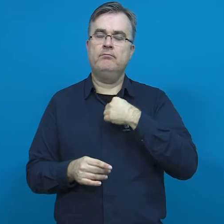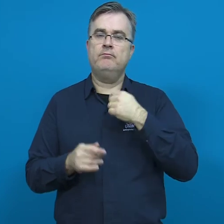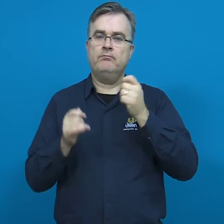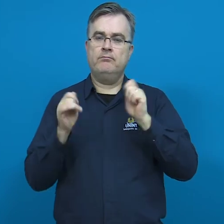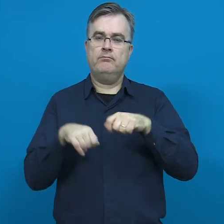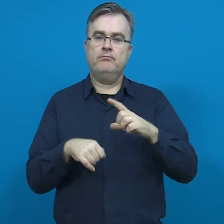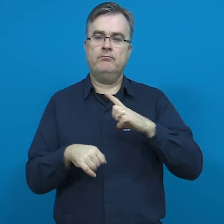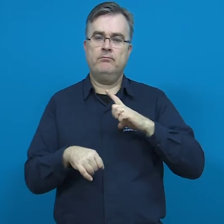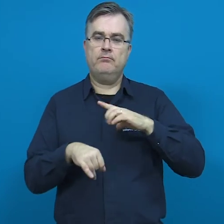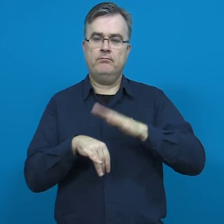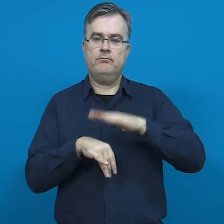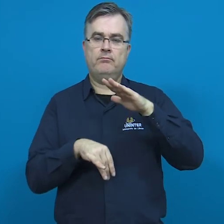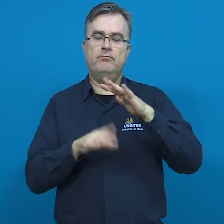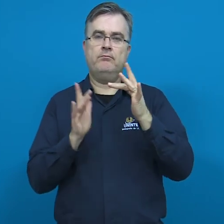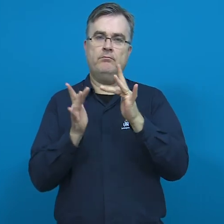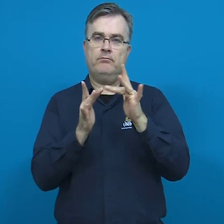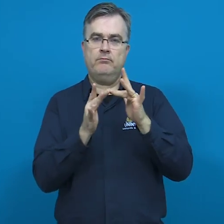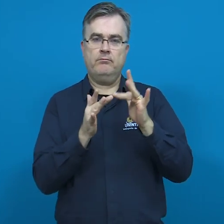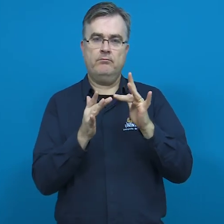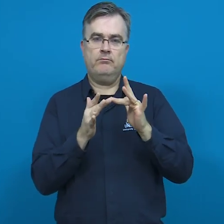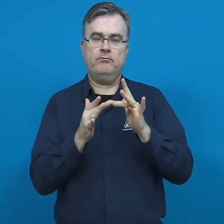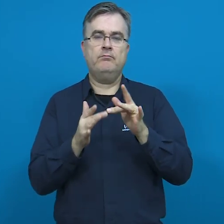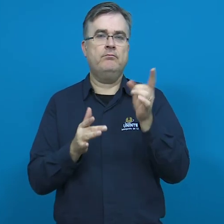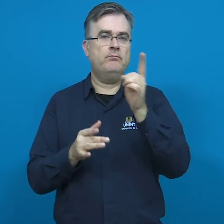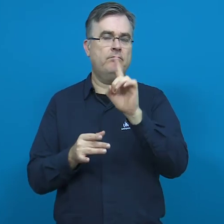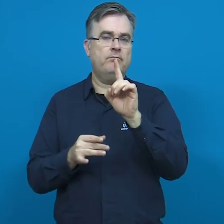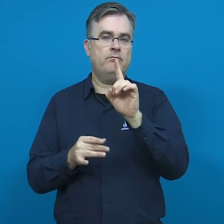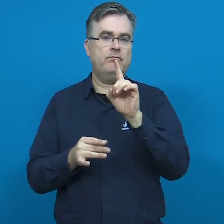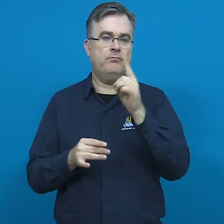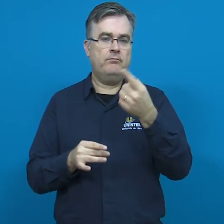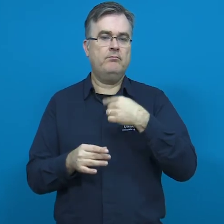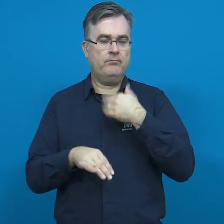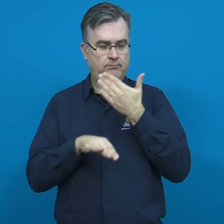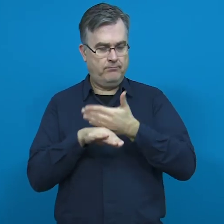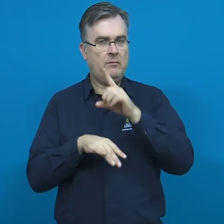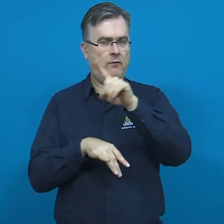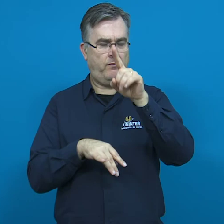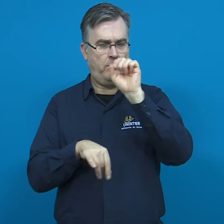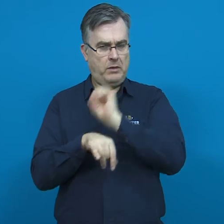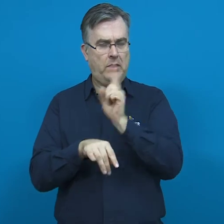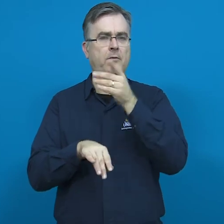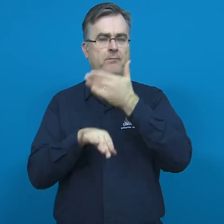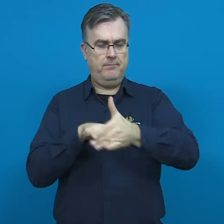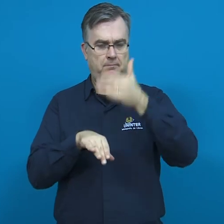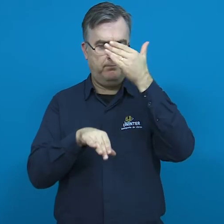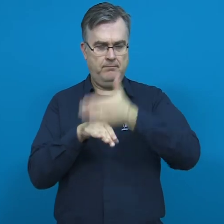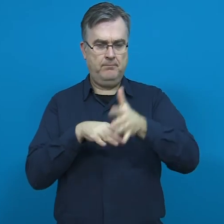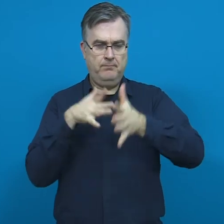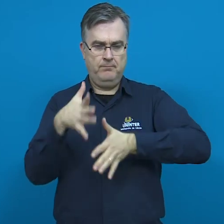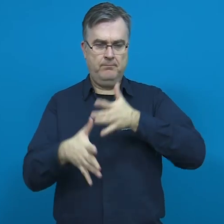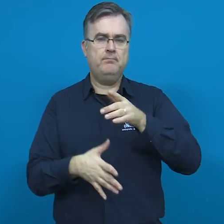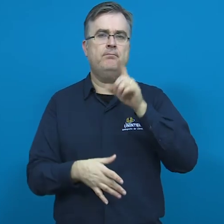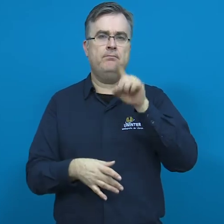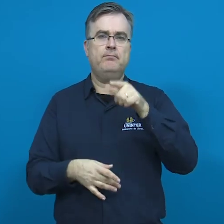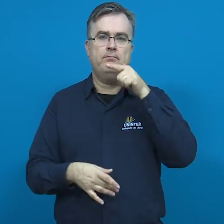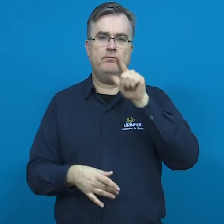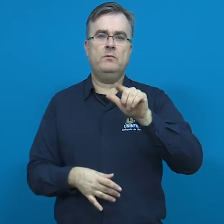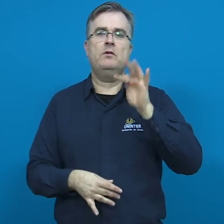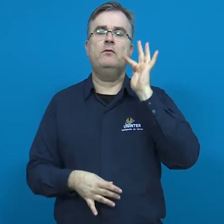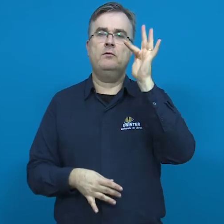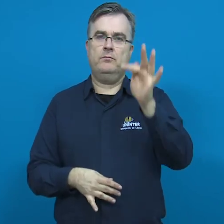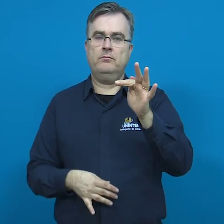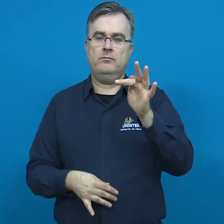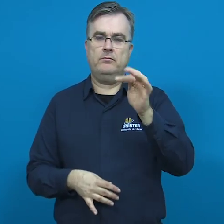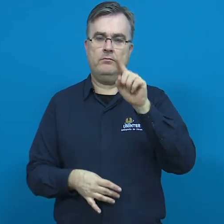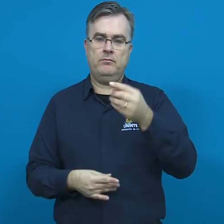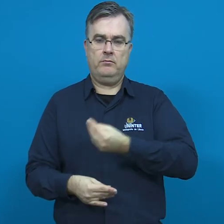futuramente, quem sabe, a gente consiga ter mais contato. E, vamos lá praticando Libras sempre, porque